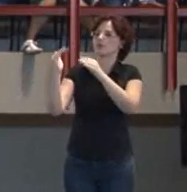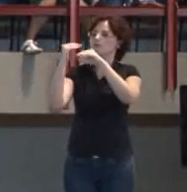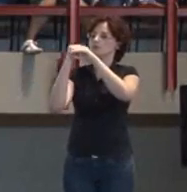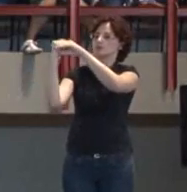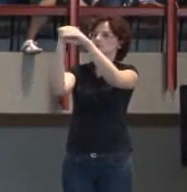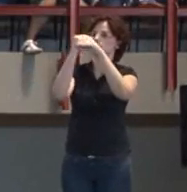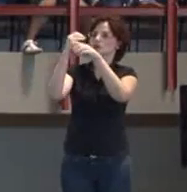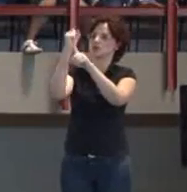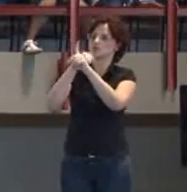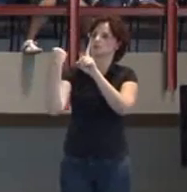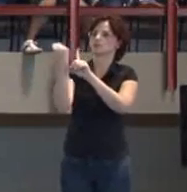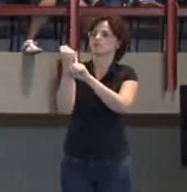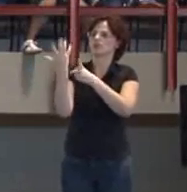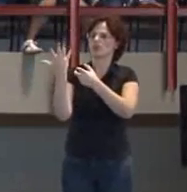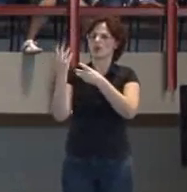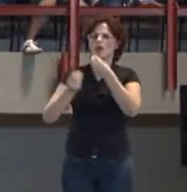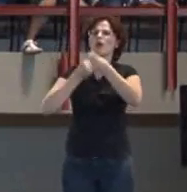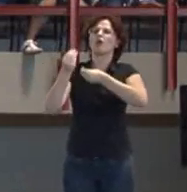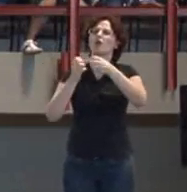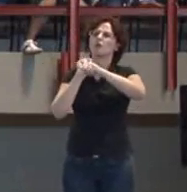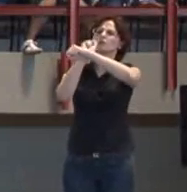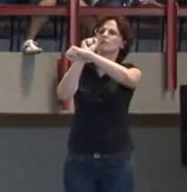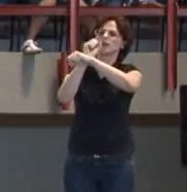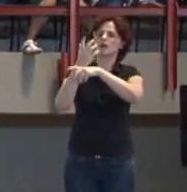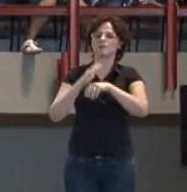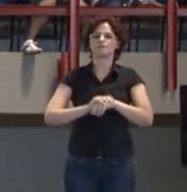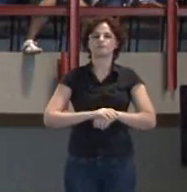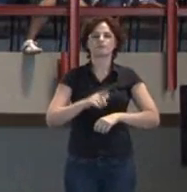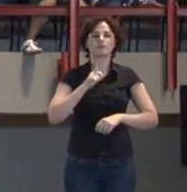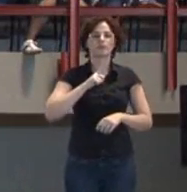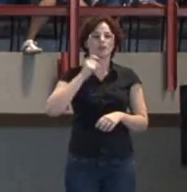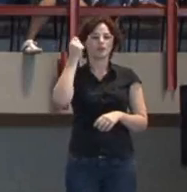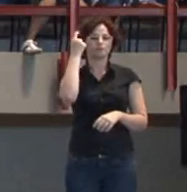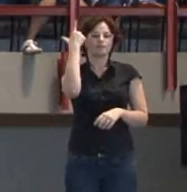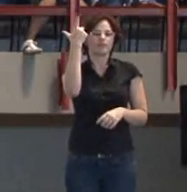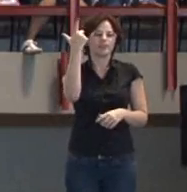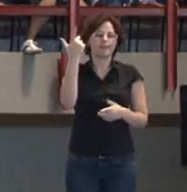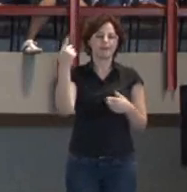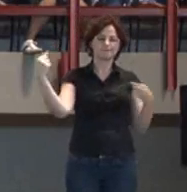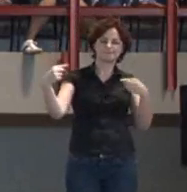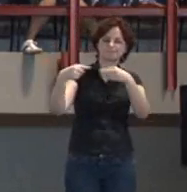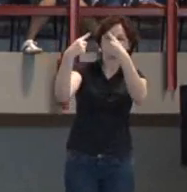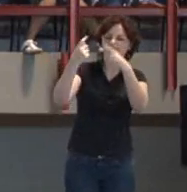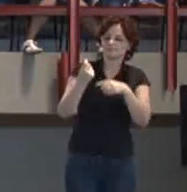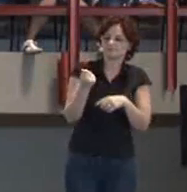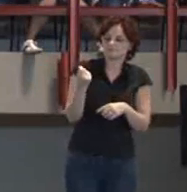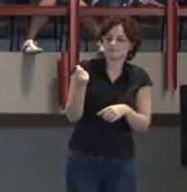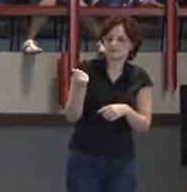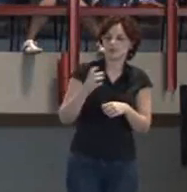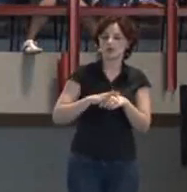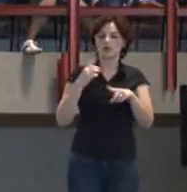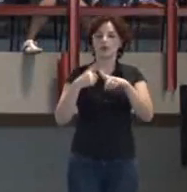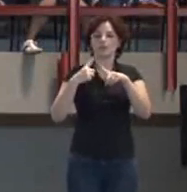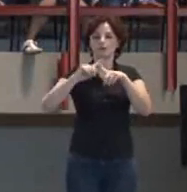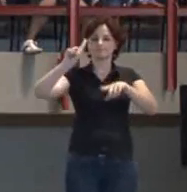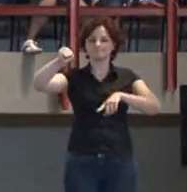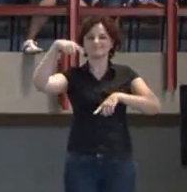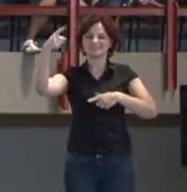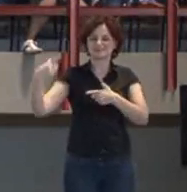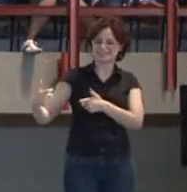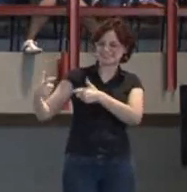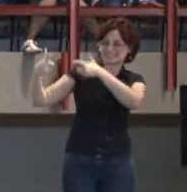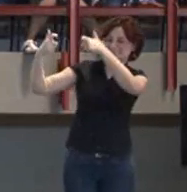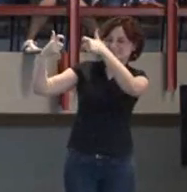conter o avanço de que maneira ele teve uma ideia diretamente ligada à questão do dinheiro depois de uma guerra as pessoas estão com suas